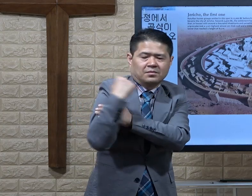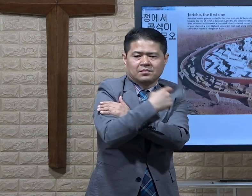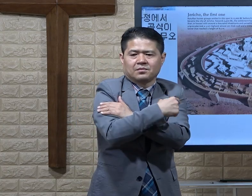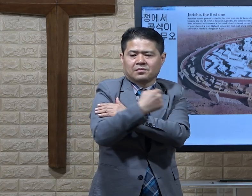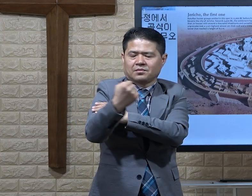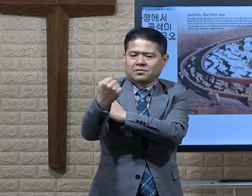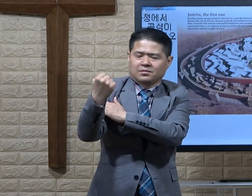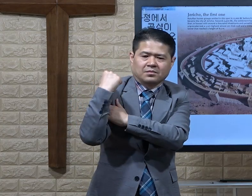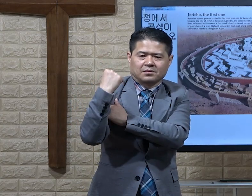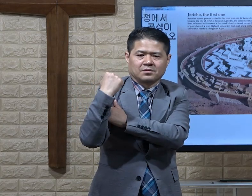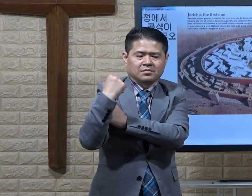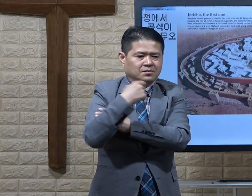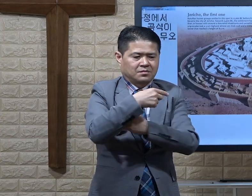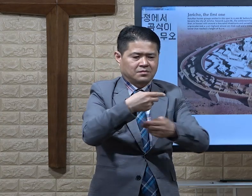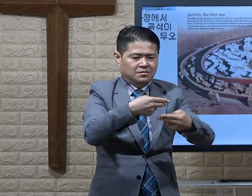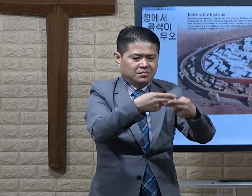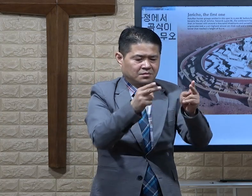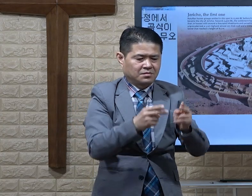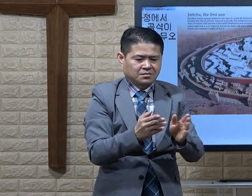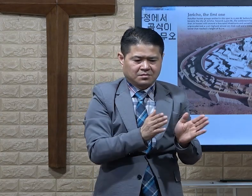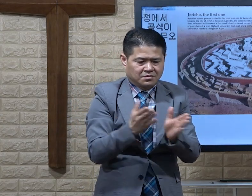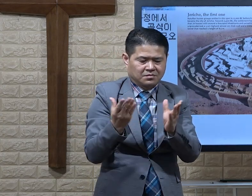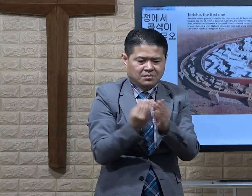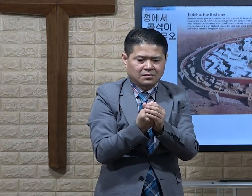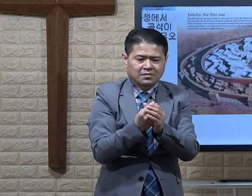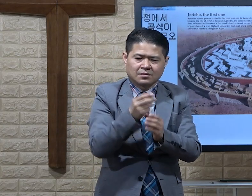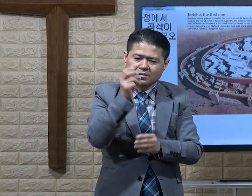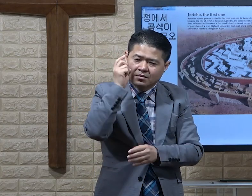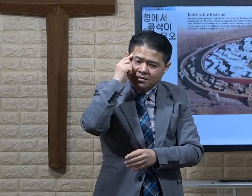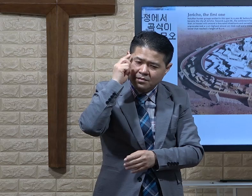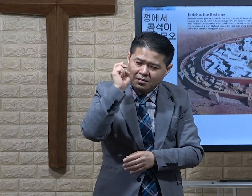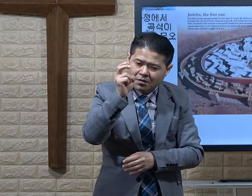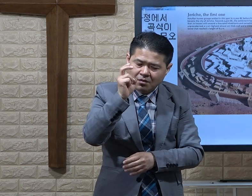이 성은 정말로 강했는데요. 정말 튼튼했습니다.